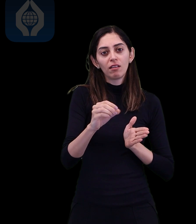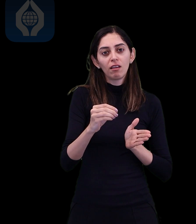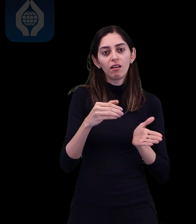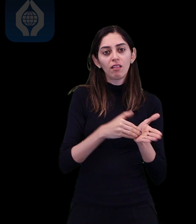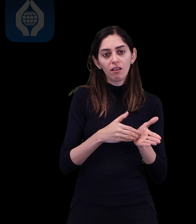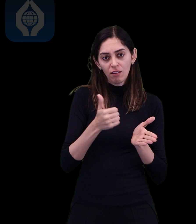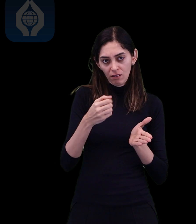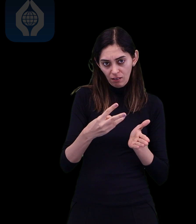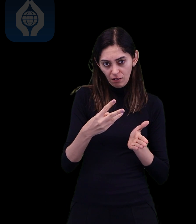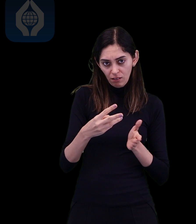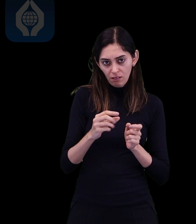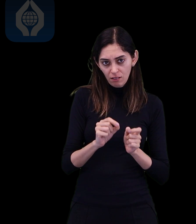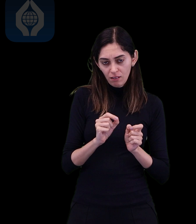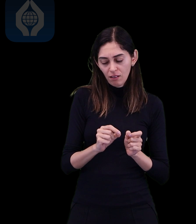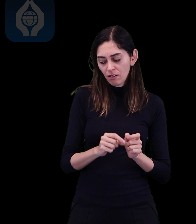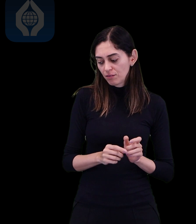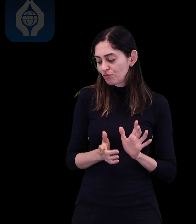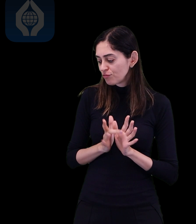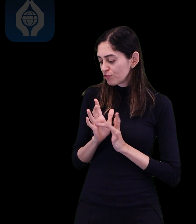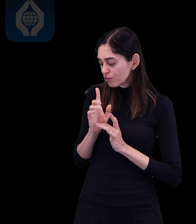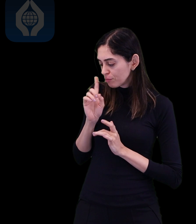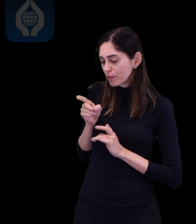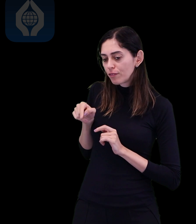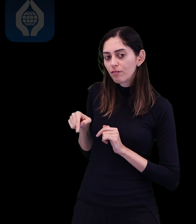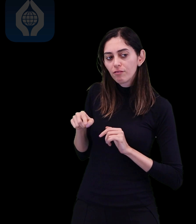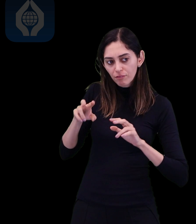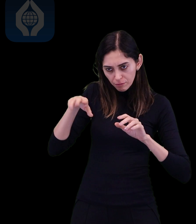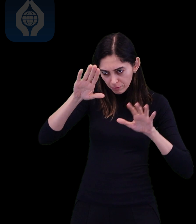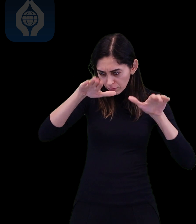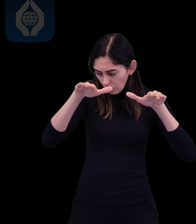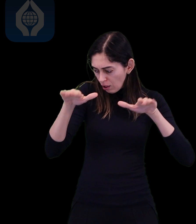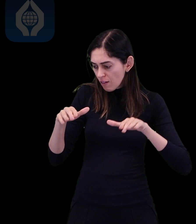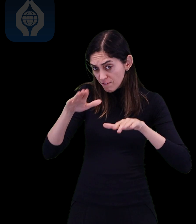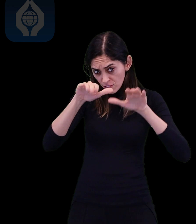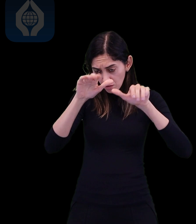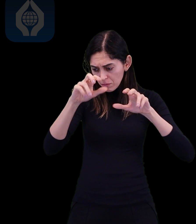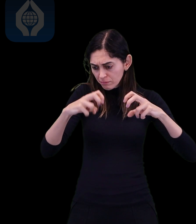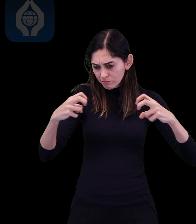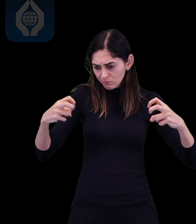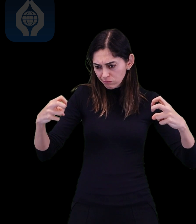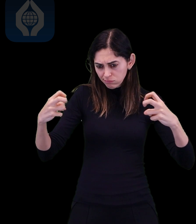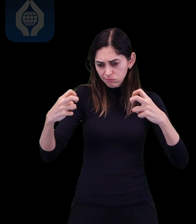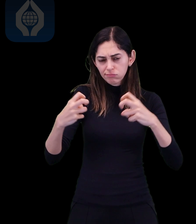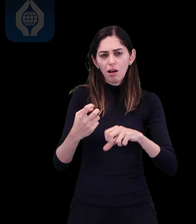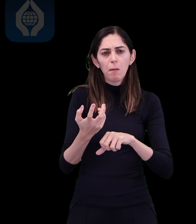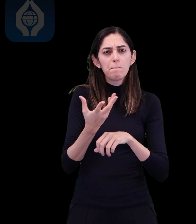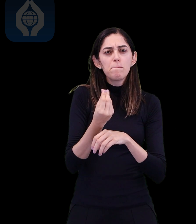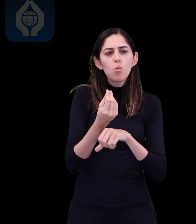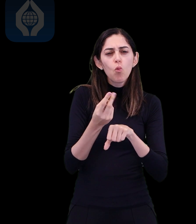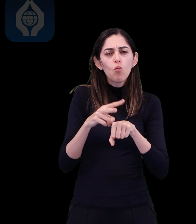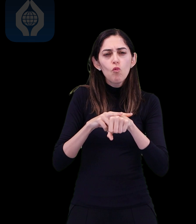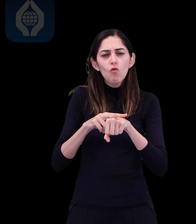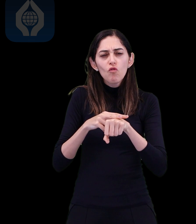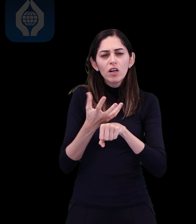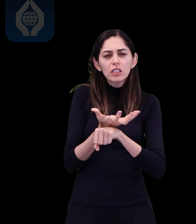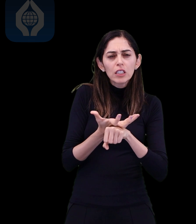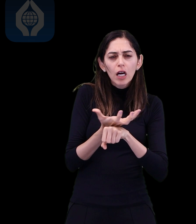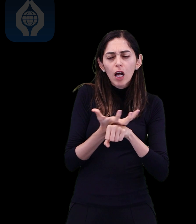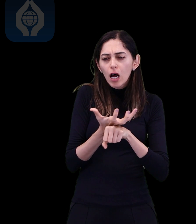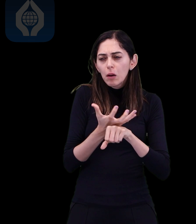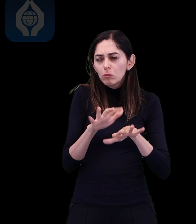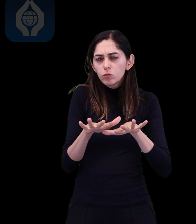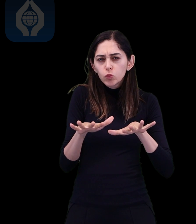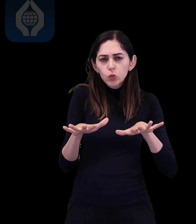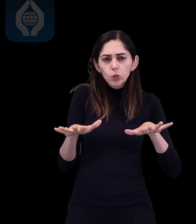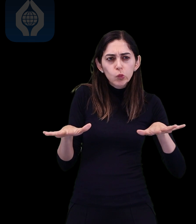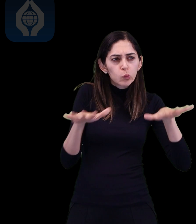E em João 6, de 10 a 13, temos o relato. Façam-nos assentar, disse Jesus. Havia muita